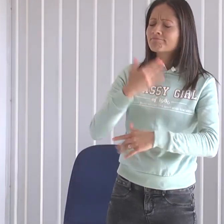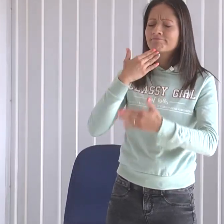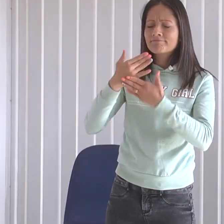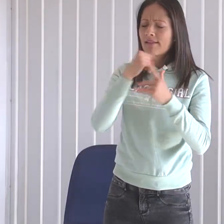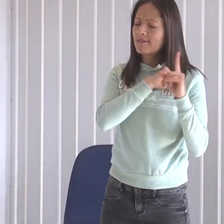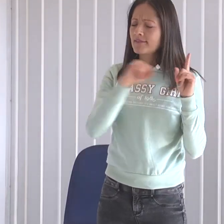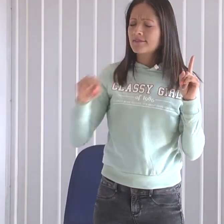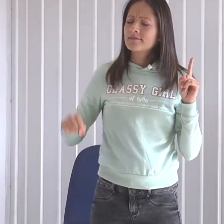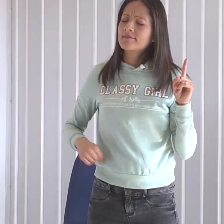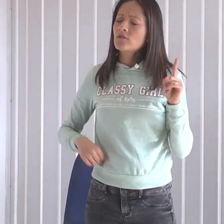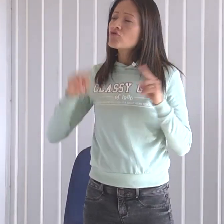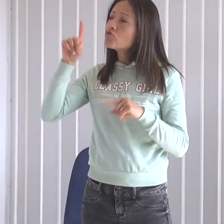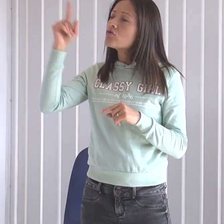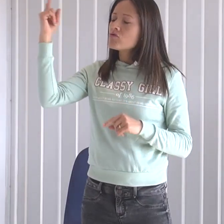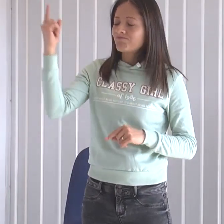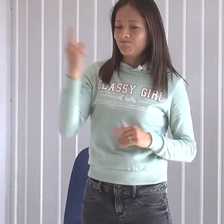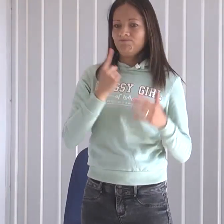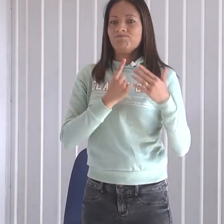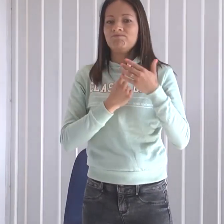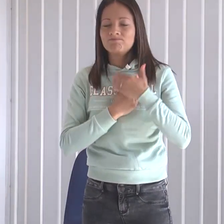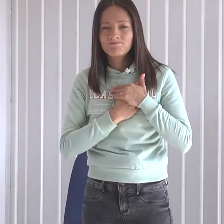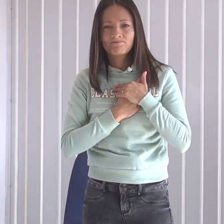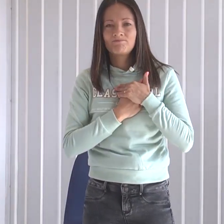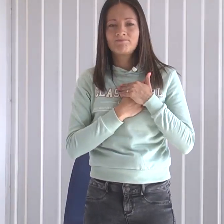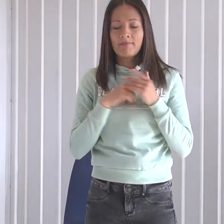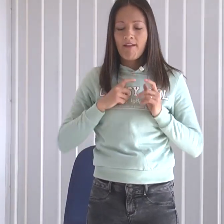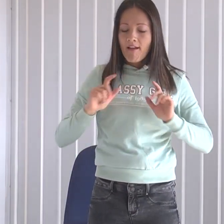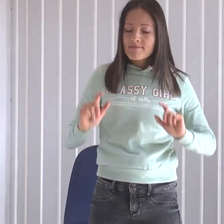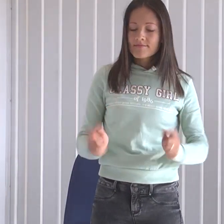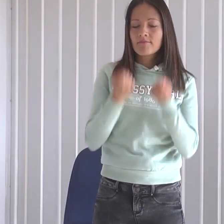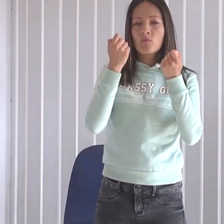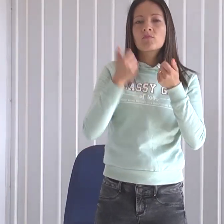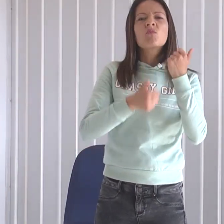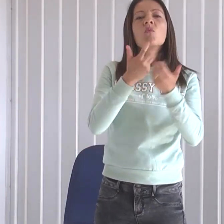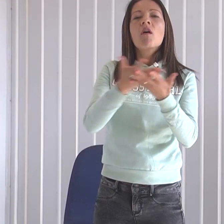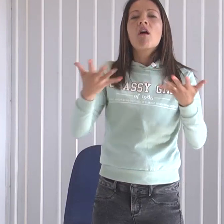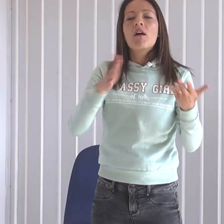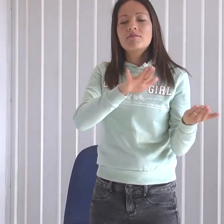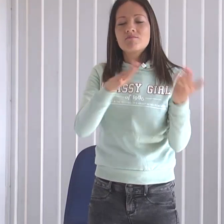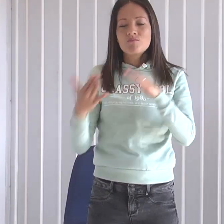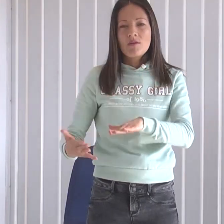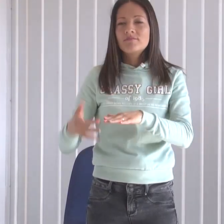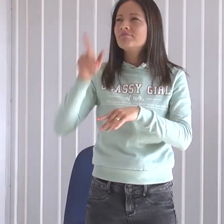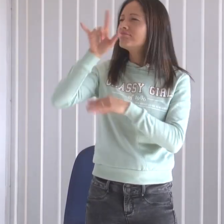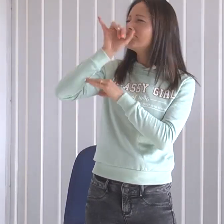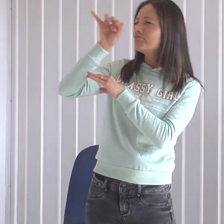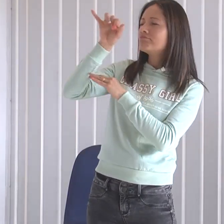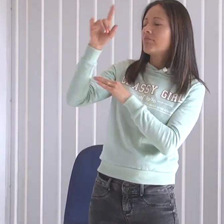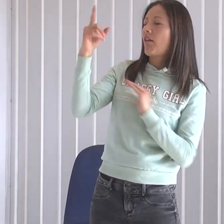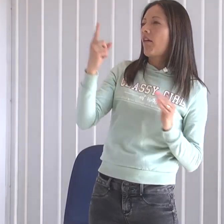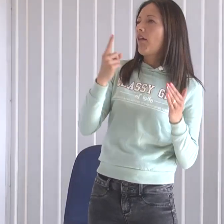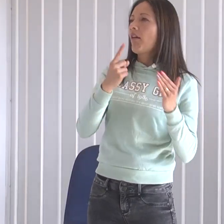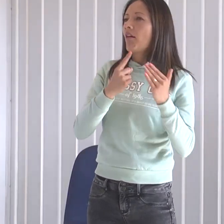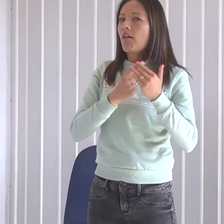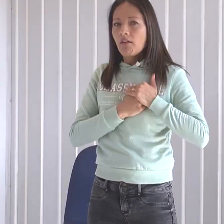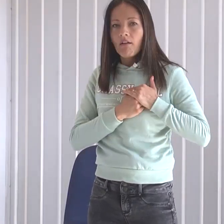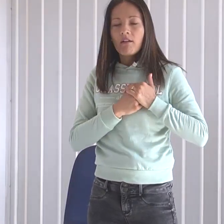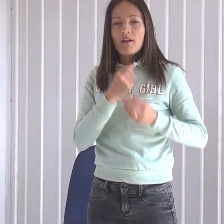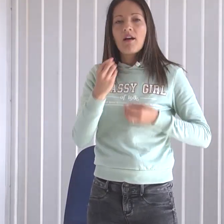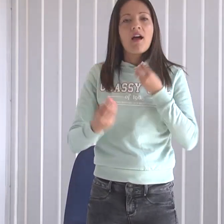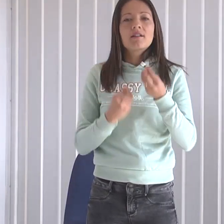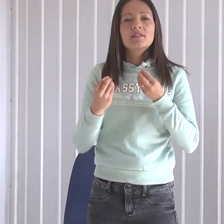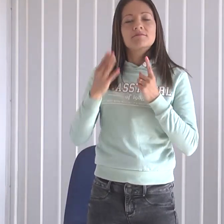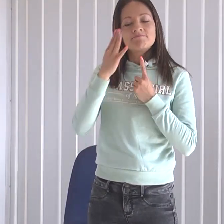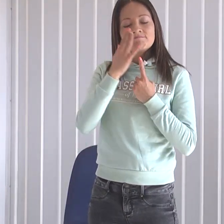Señor, porque tú has venido a nuestras vidas y nos has rescatado de la muerte. Tú viniste y te presentaste a cada uno de nosotros para ser